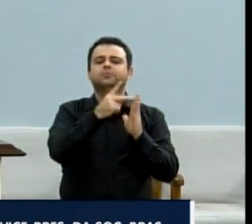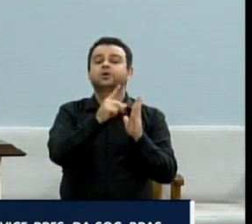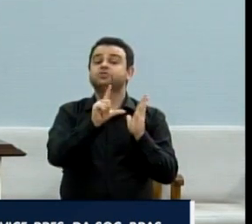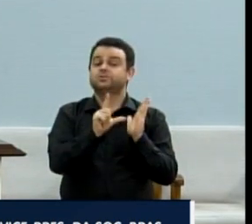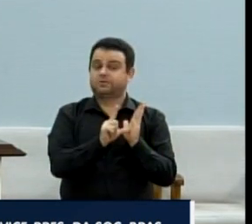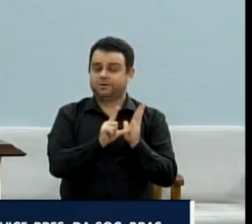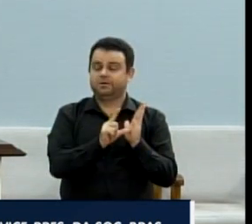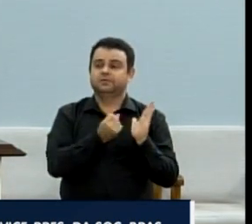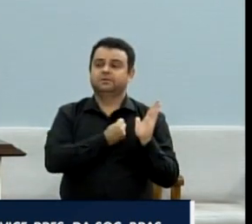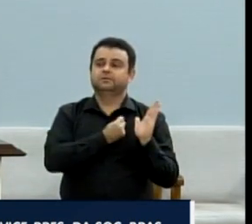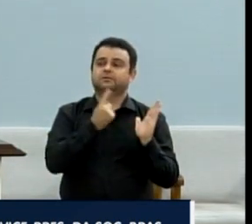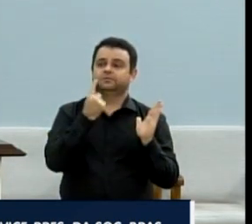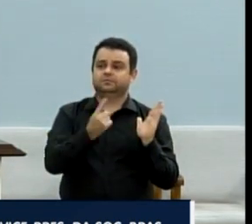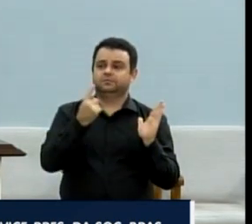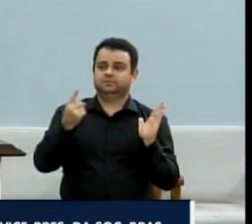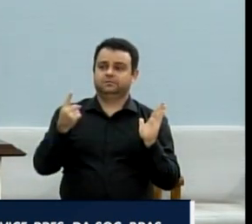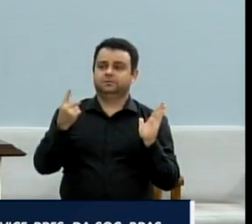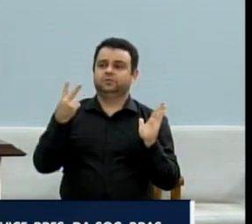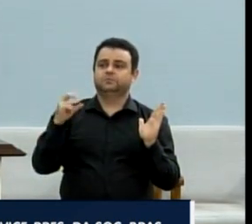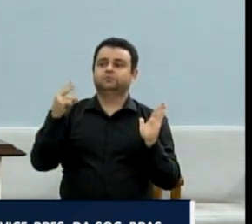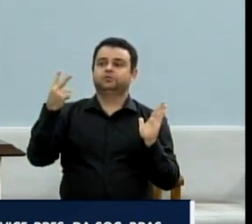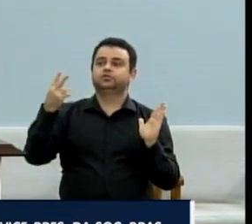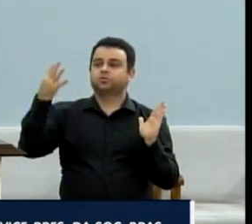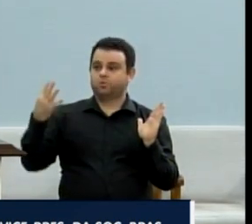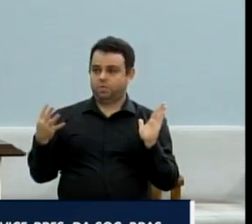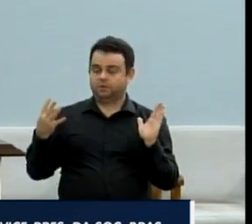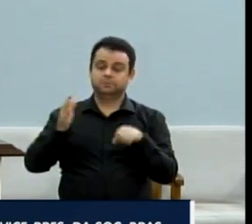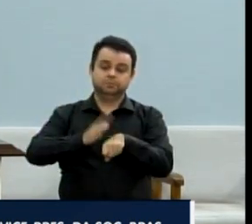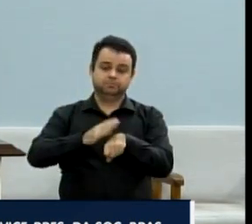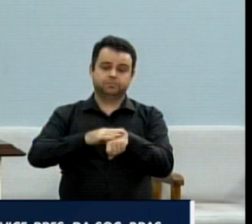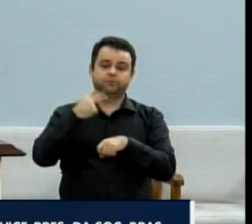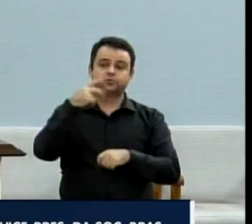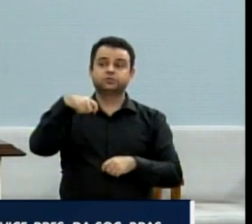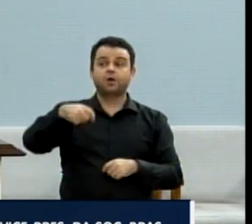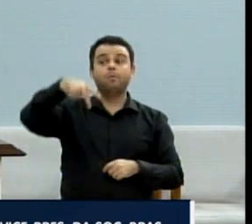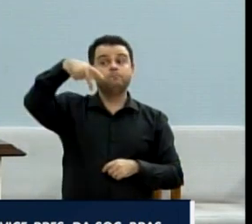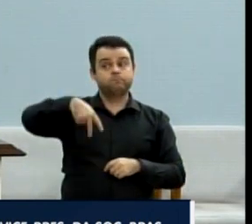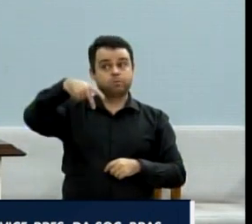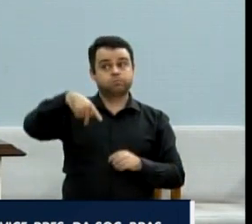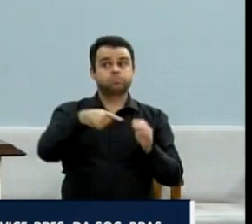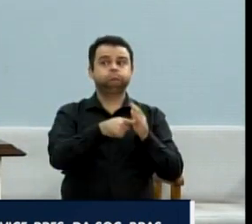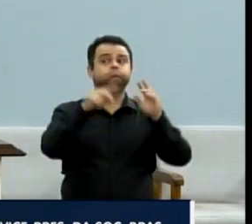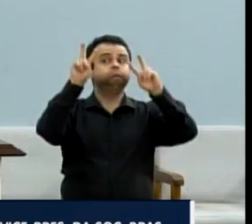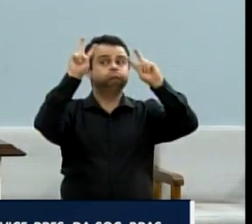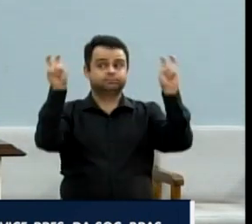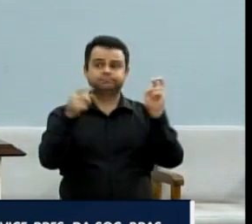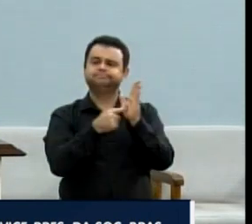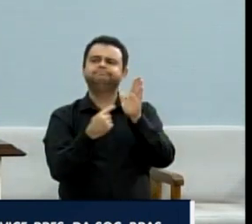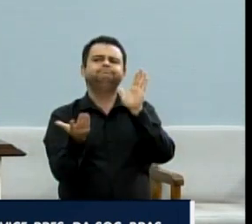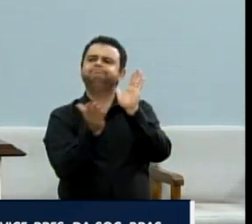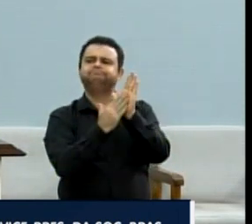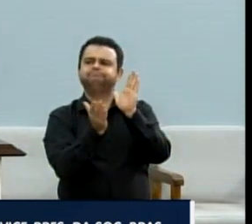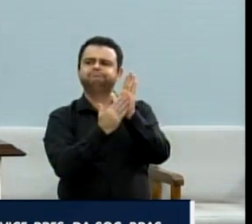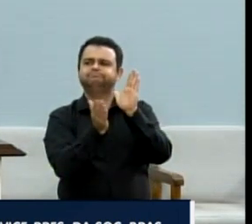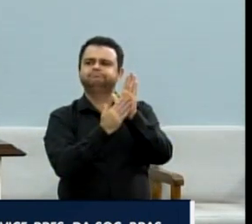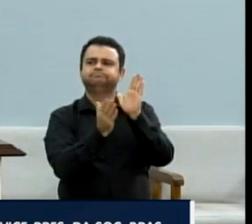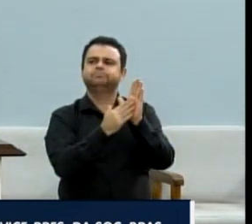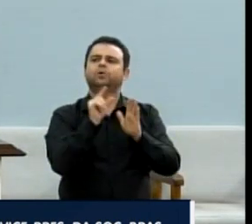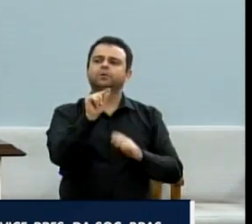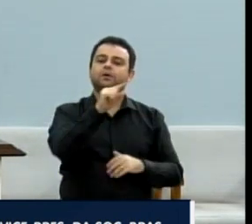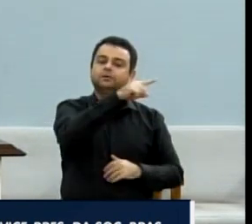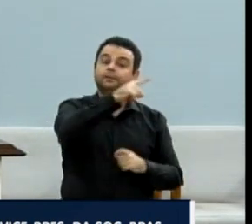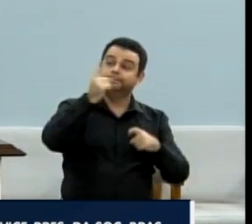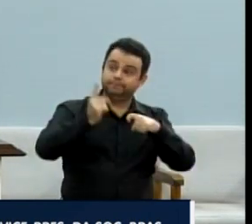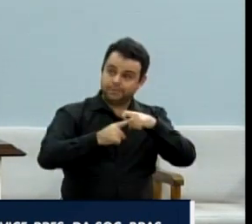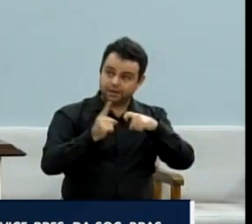lei 111 de 2024 do vereador Renato Pupo, proposto que estabelece que o laudo